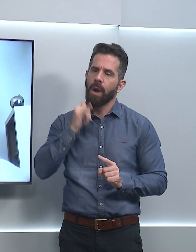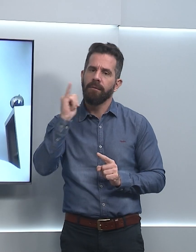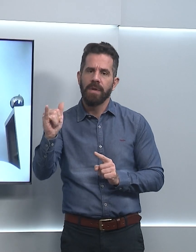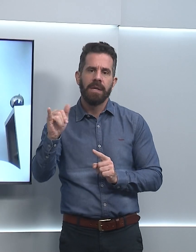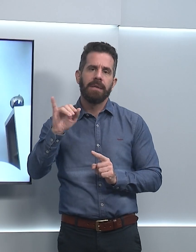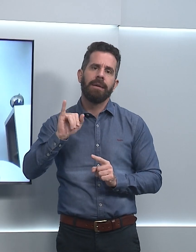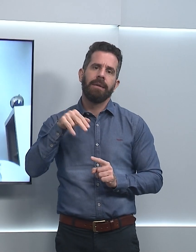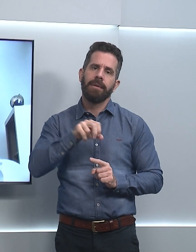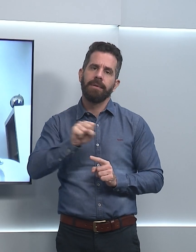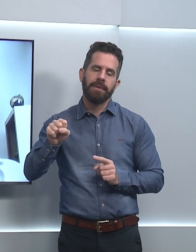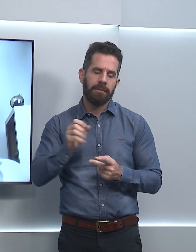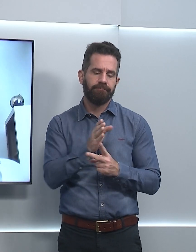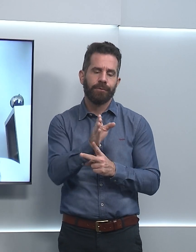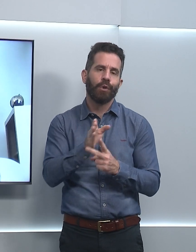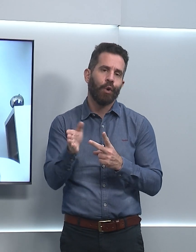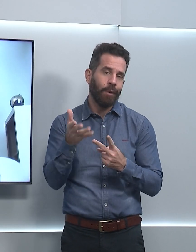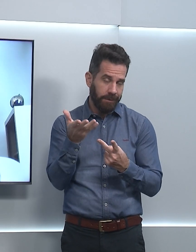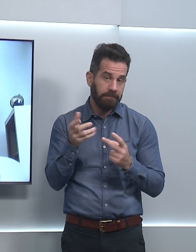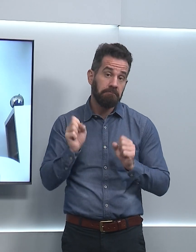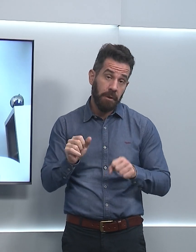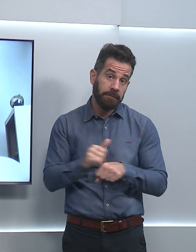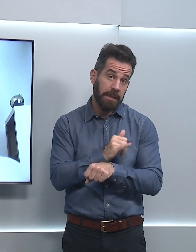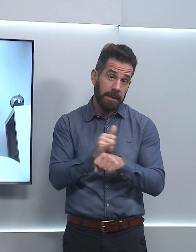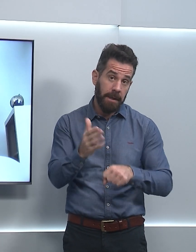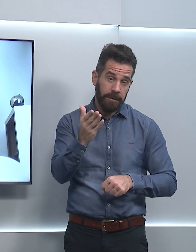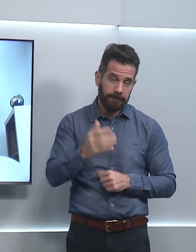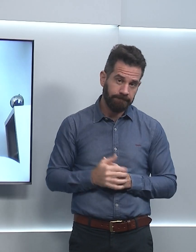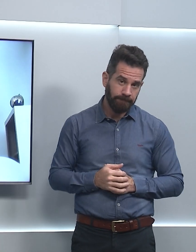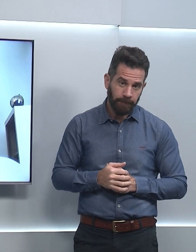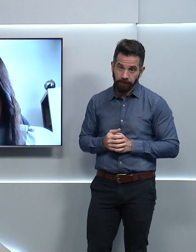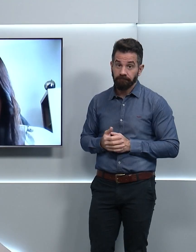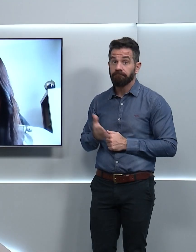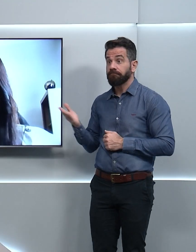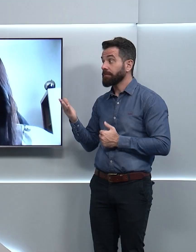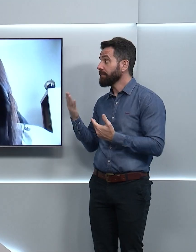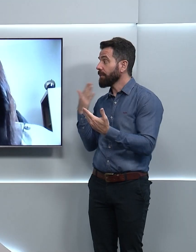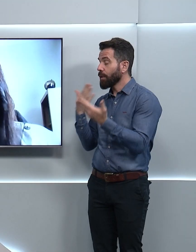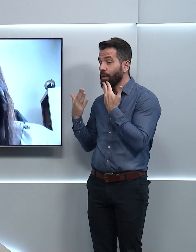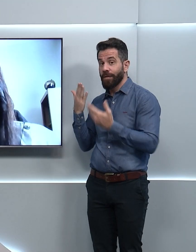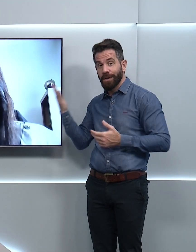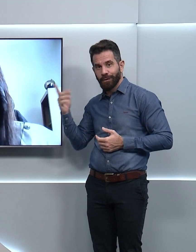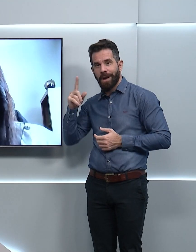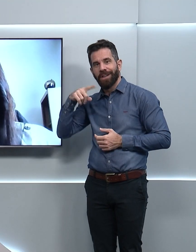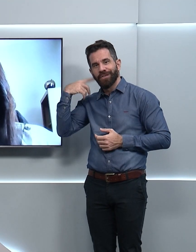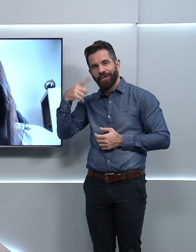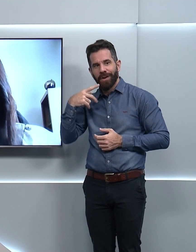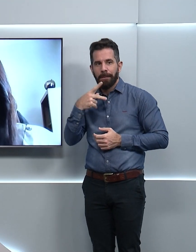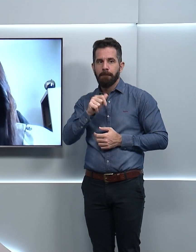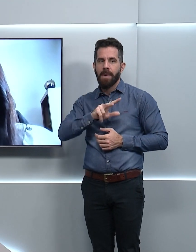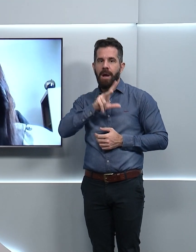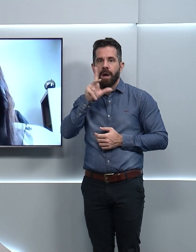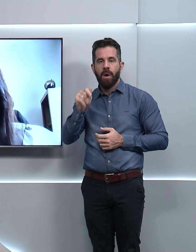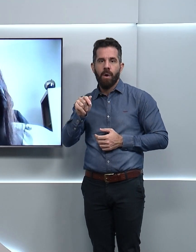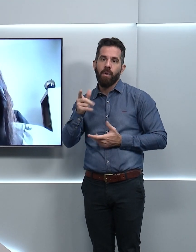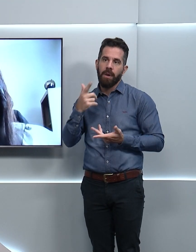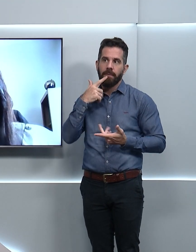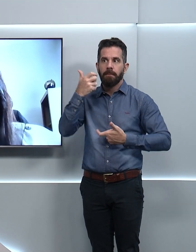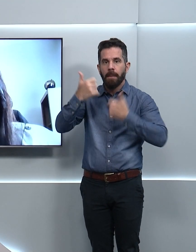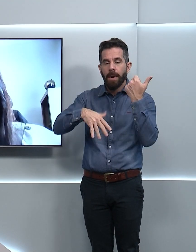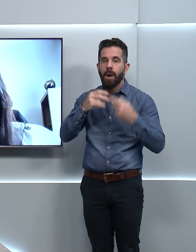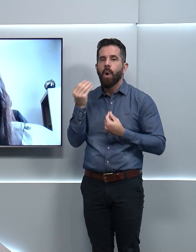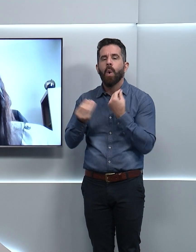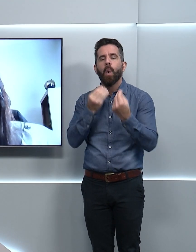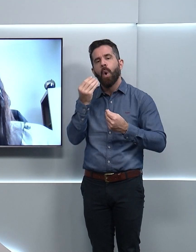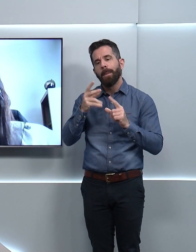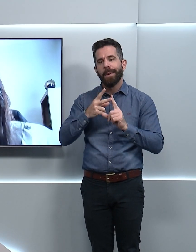golpes. A gente acabou de conversar com a advogada Paula Alexandrina sobre esses golpes e fraudes contra idosos.